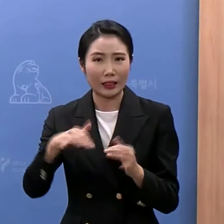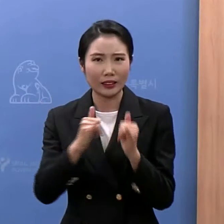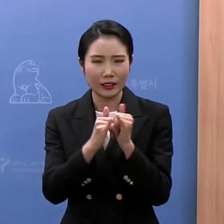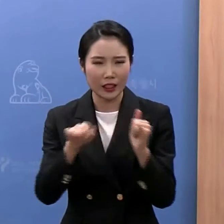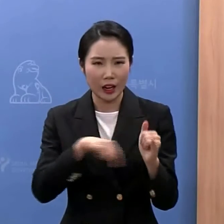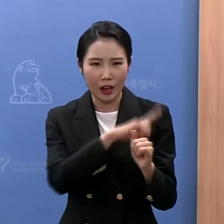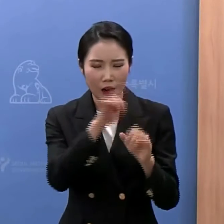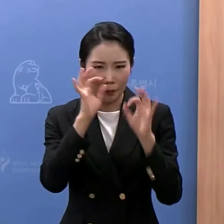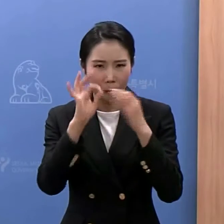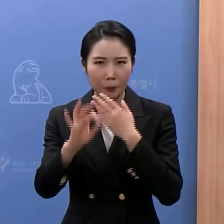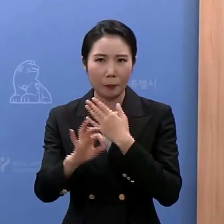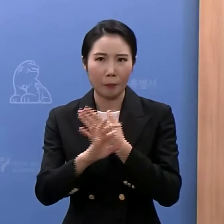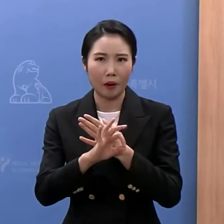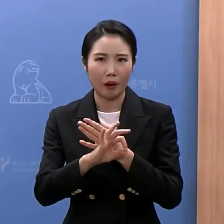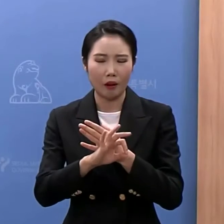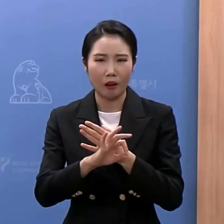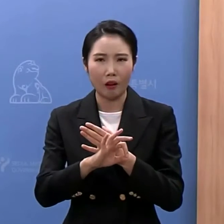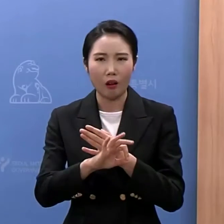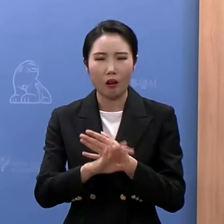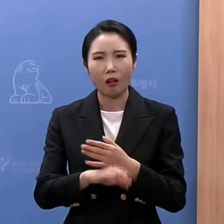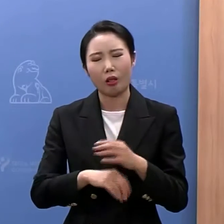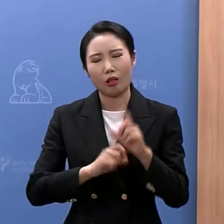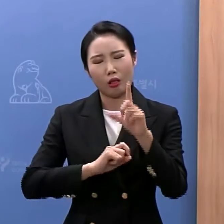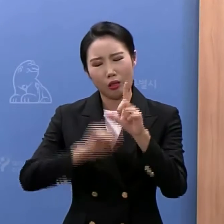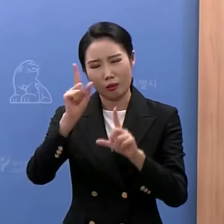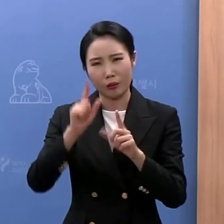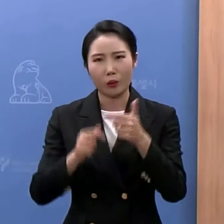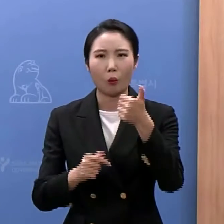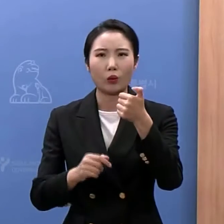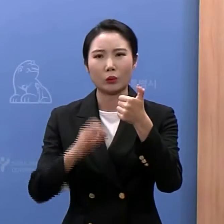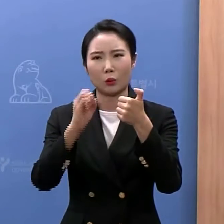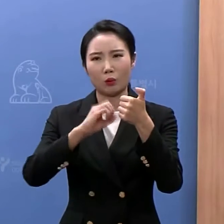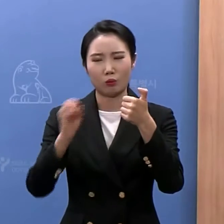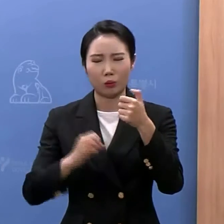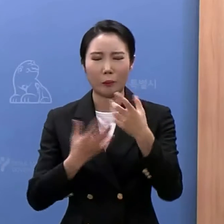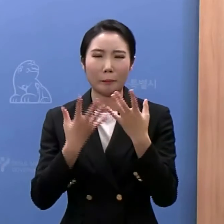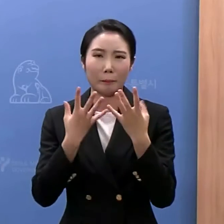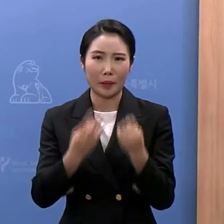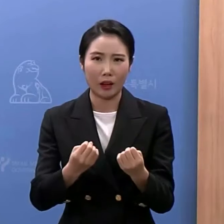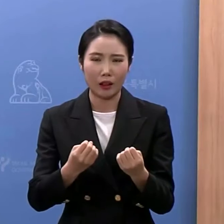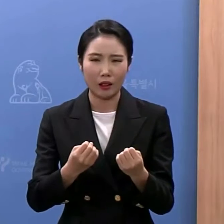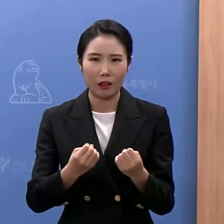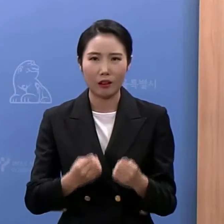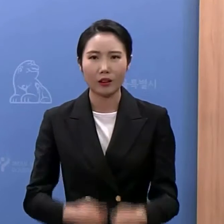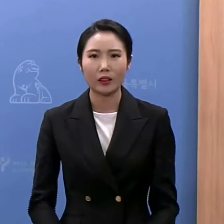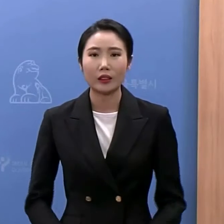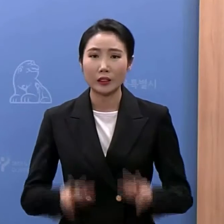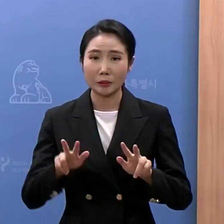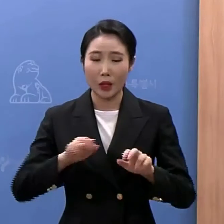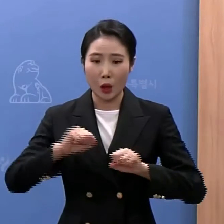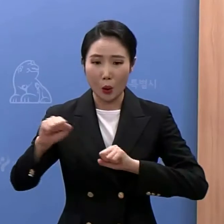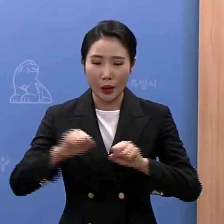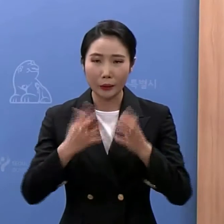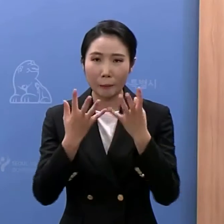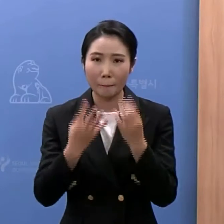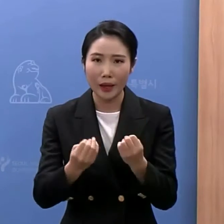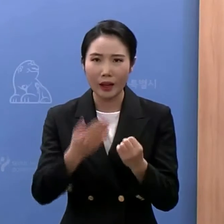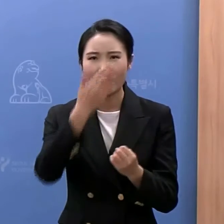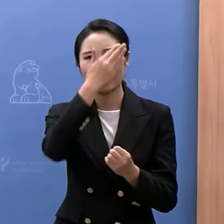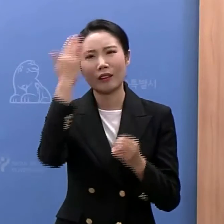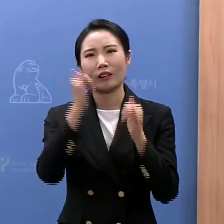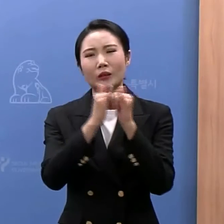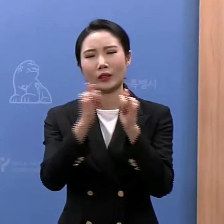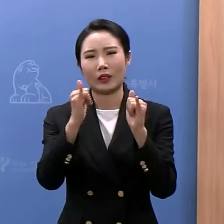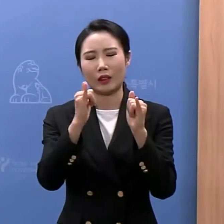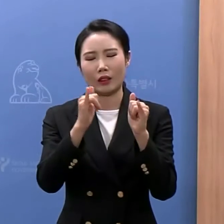전체 확진자의 55%를 넘는 등 여전히 활동량이 많은 청장년층